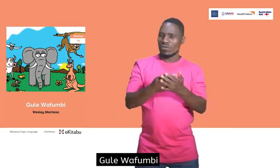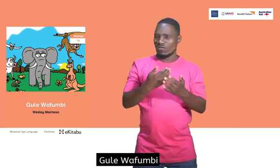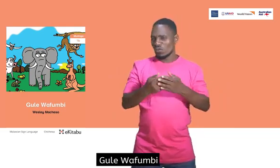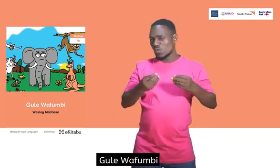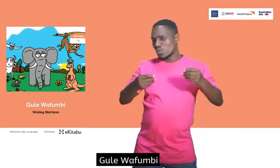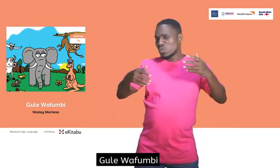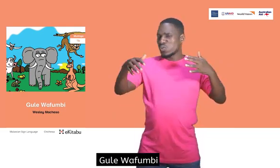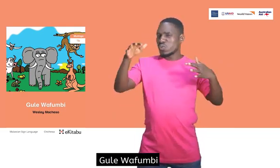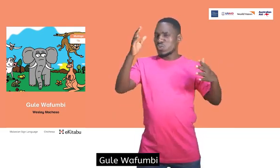Gule wa fumbi.